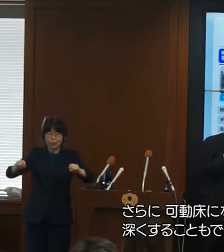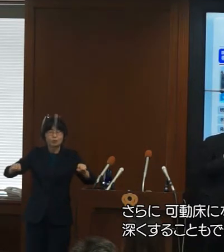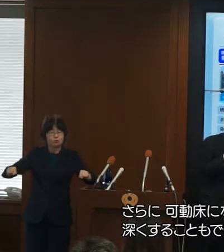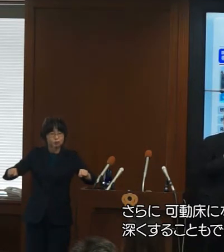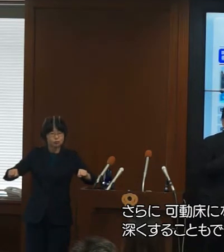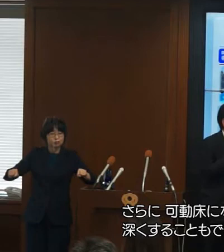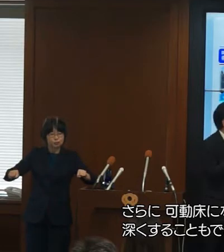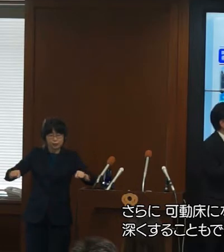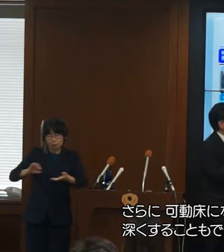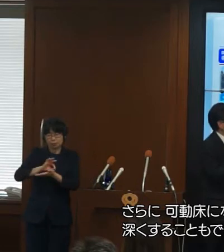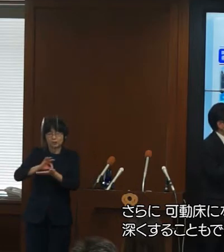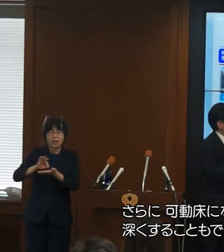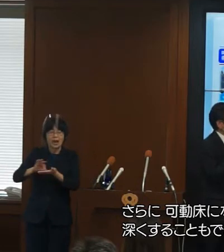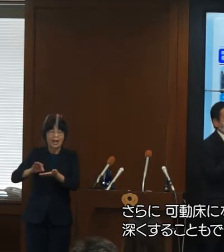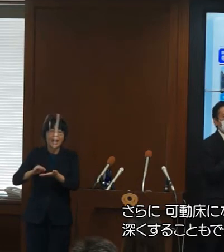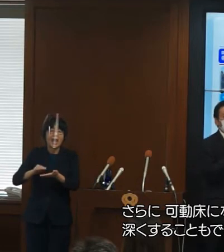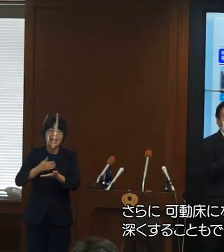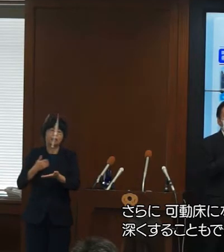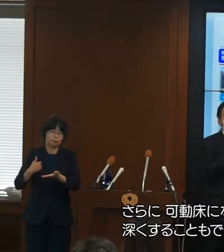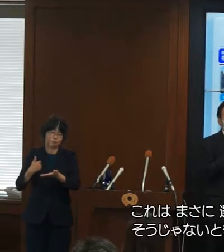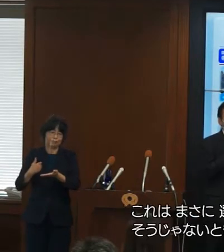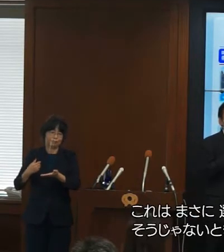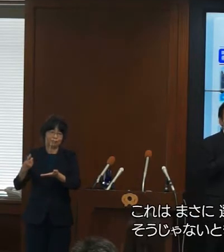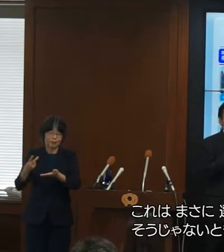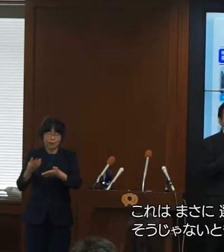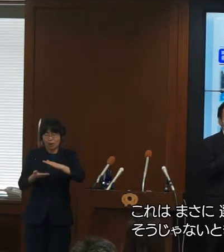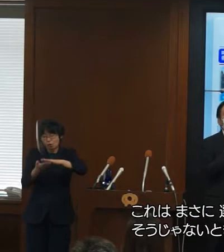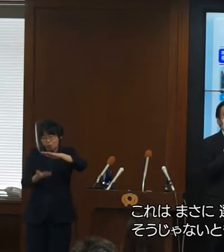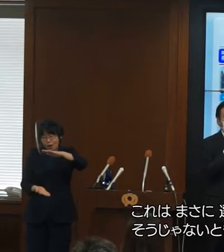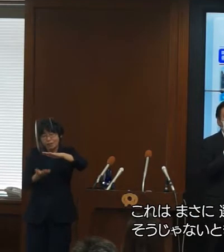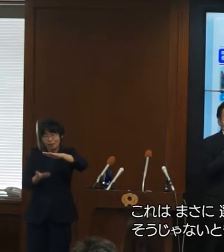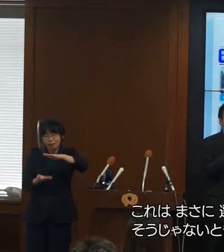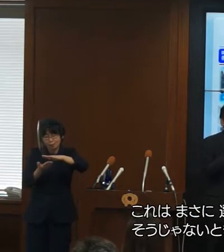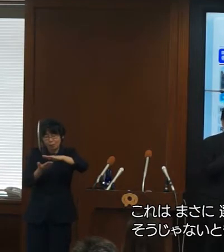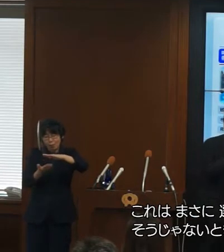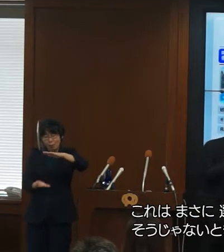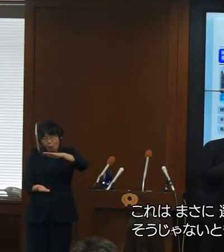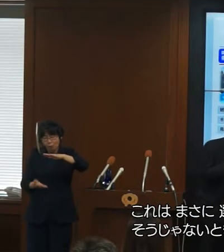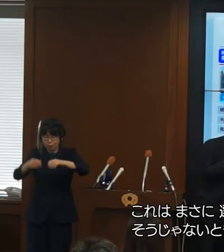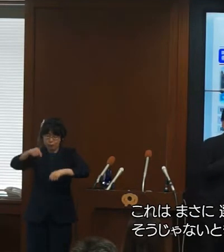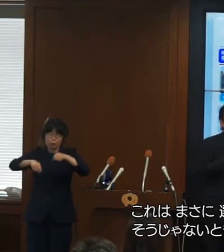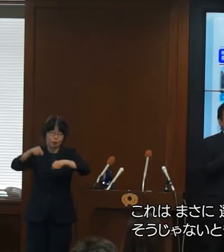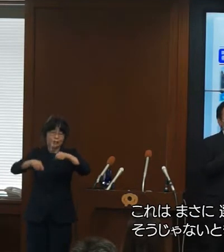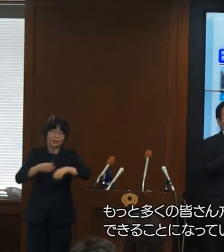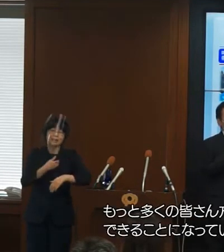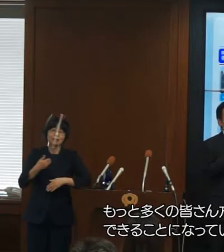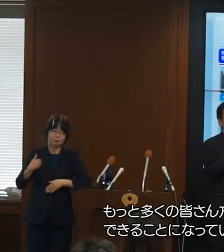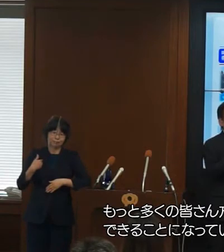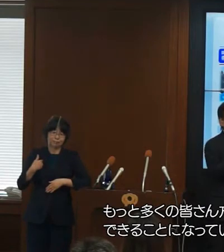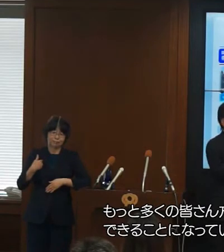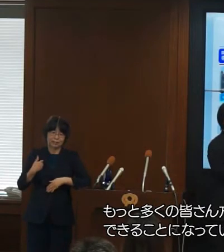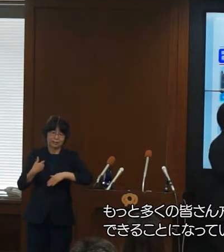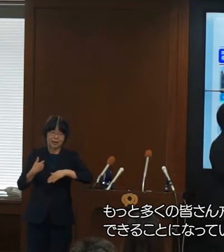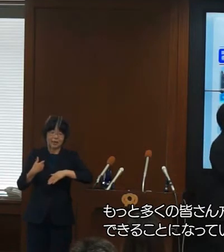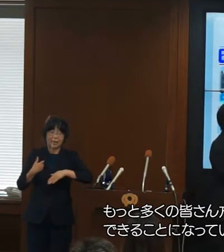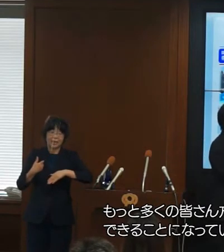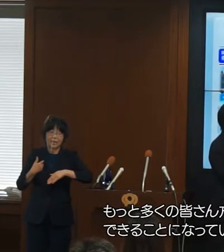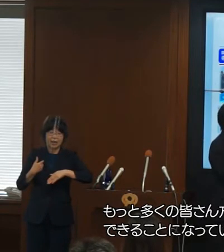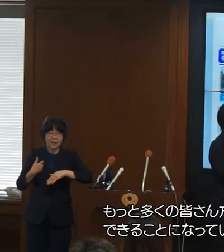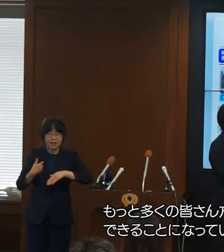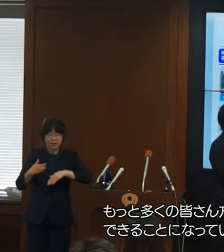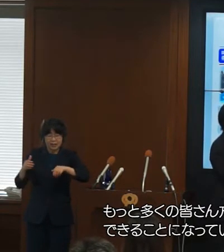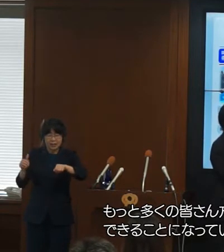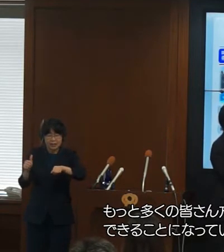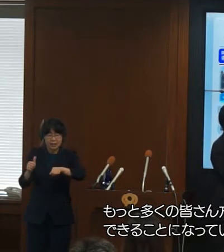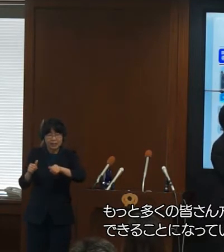深くすることもできるし、最大3メートル、まあ、これまさに選手権の時、そうじゃない時にはもっと上げてですね、もっ